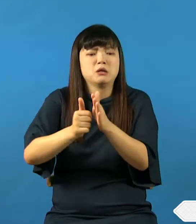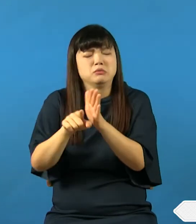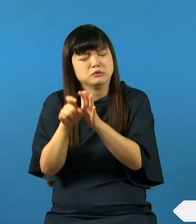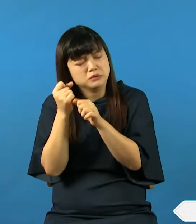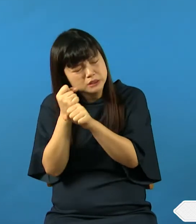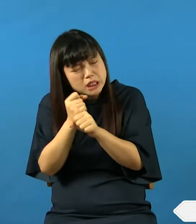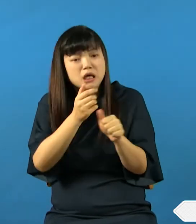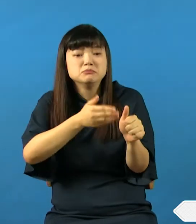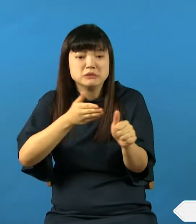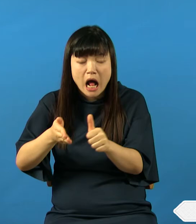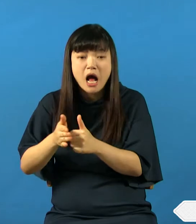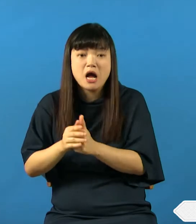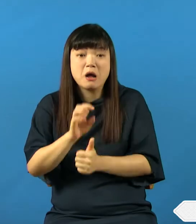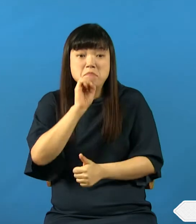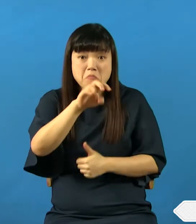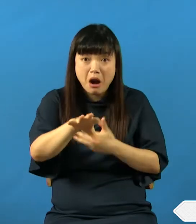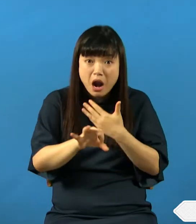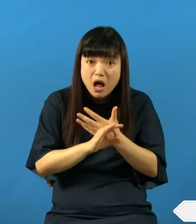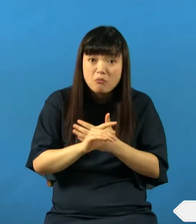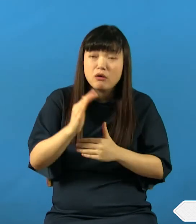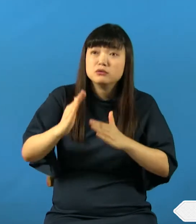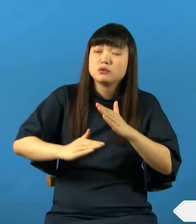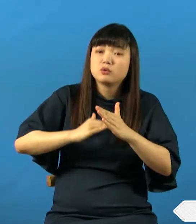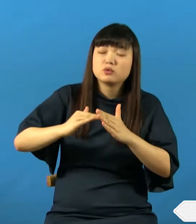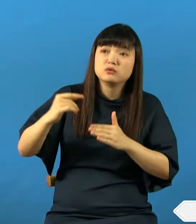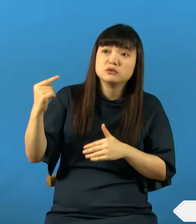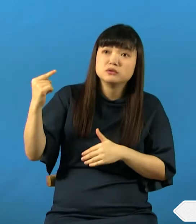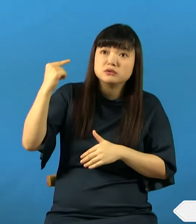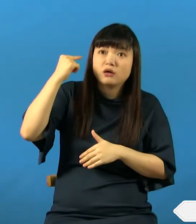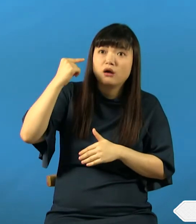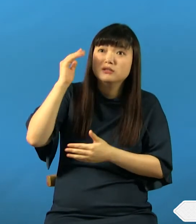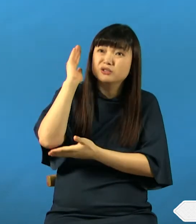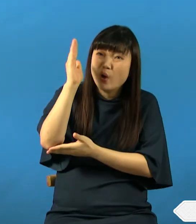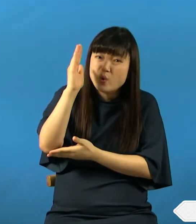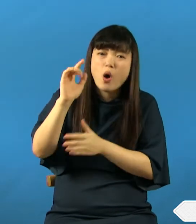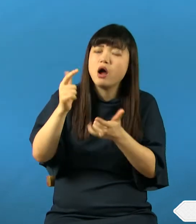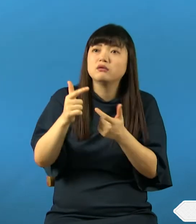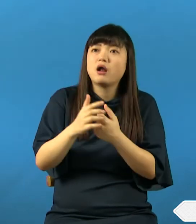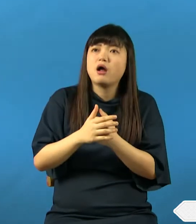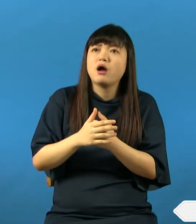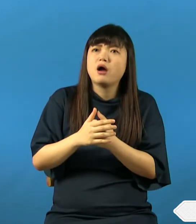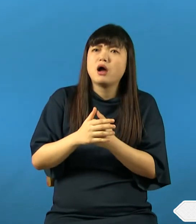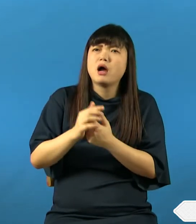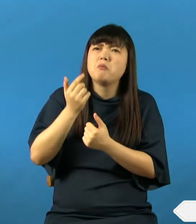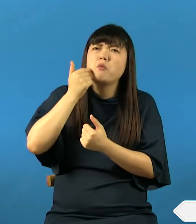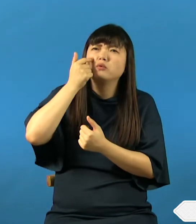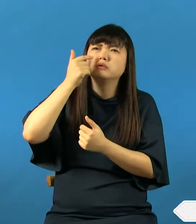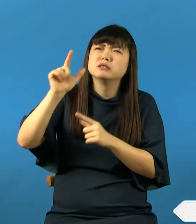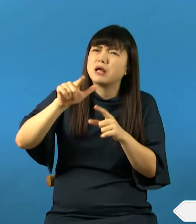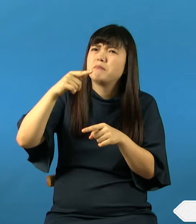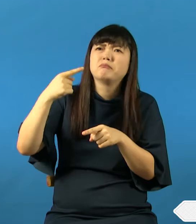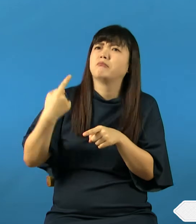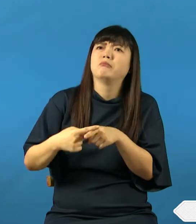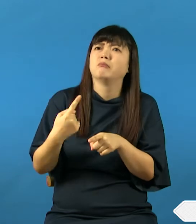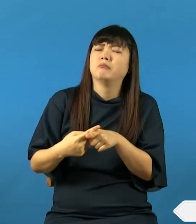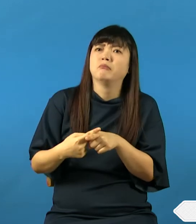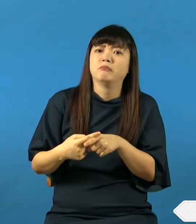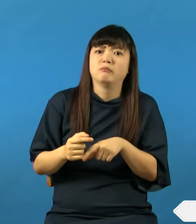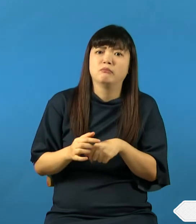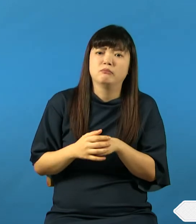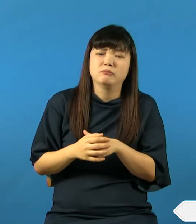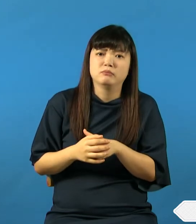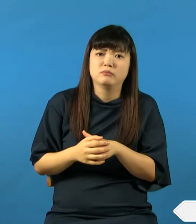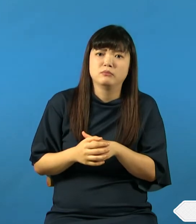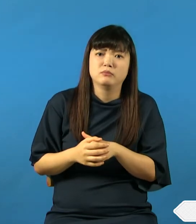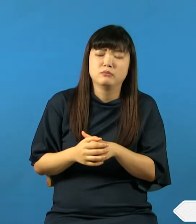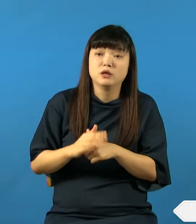여러분 하나님을 의지하십시다 하고 말하면 그건 설교로서 하는 말이 아니고 자기의 삶 자체입니다.